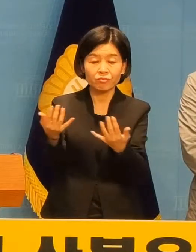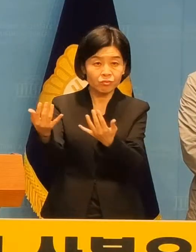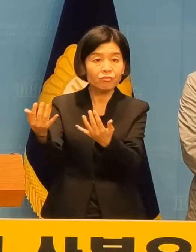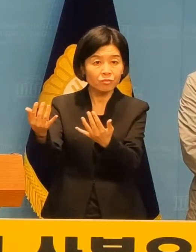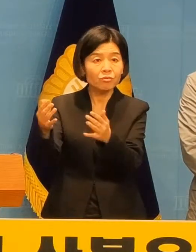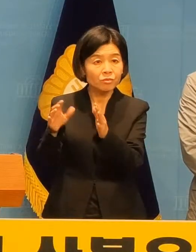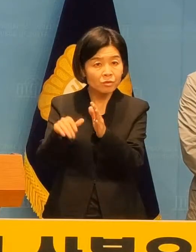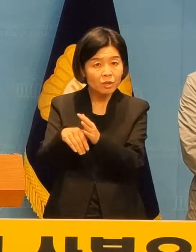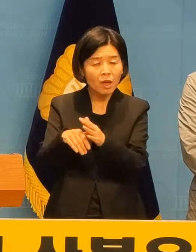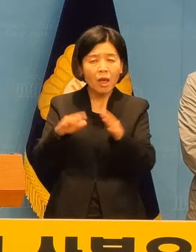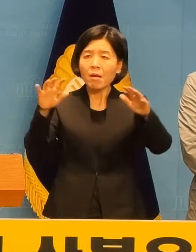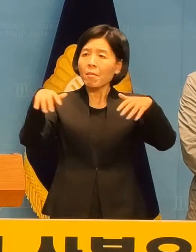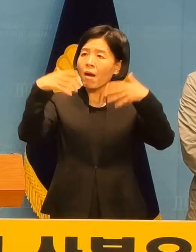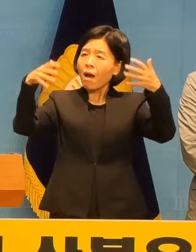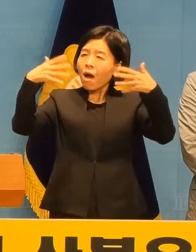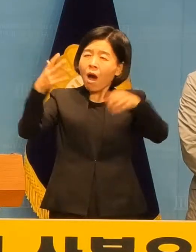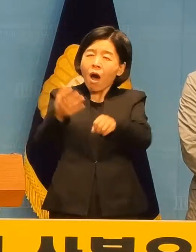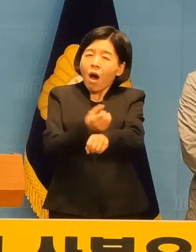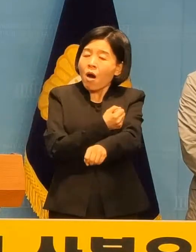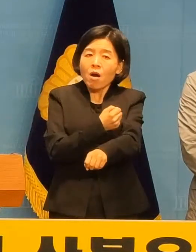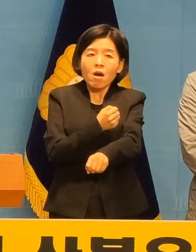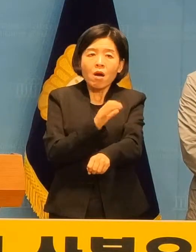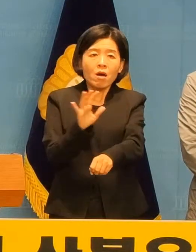그렇게 바람이 강하지 않았습니다.